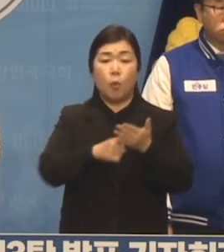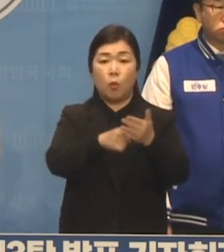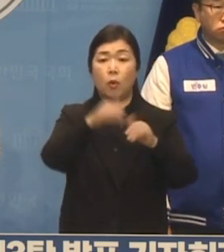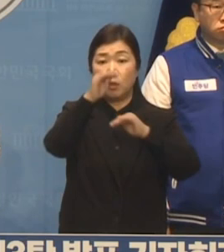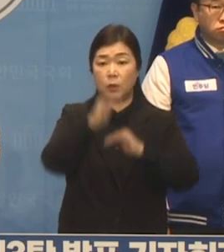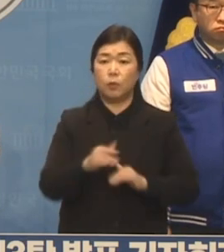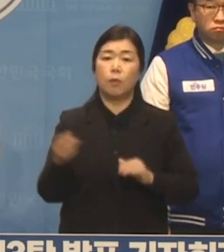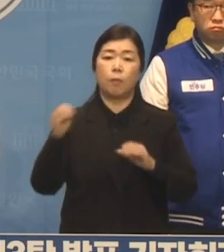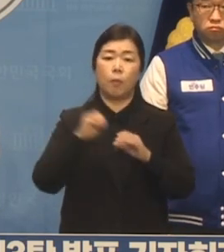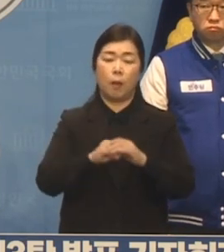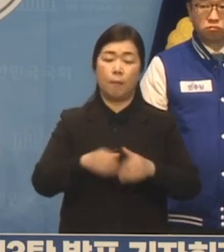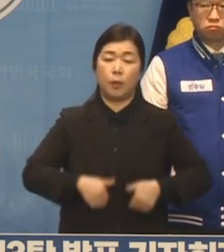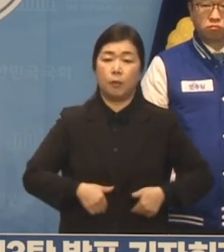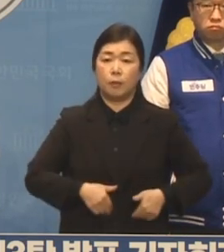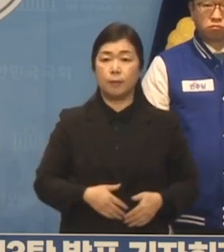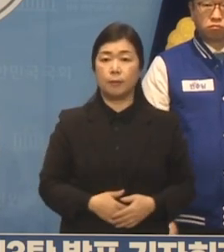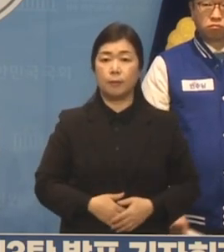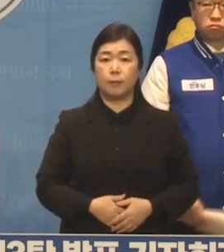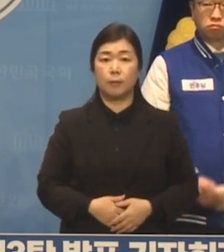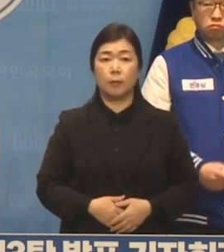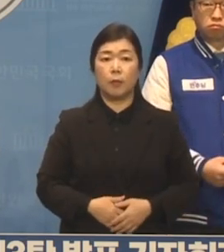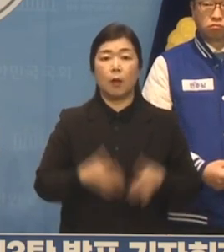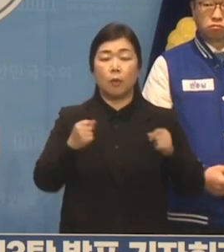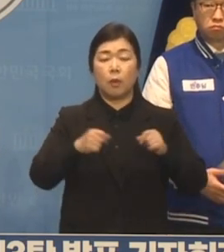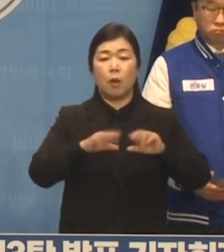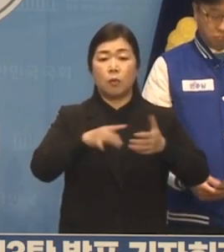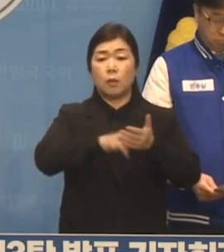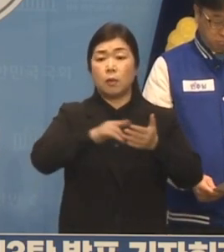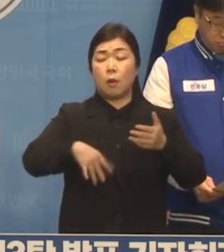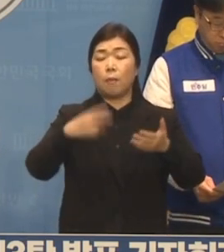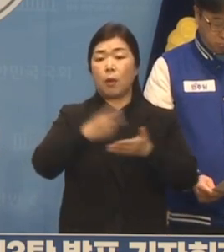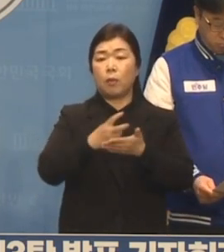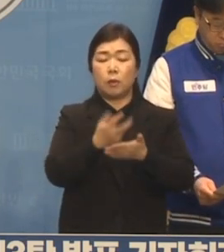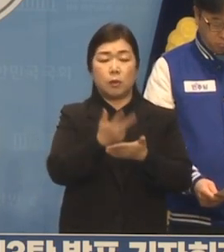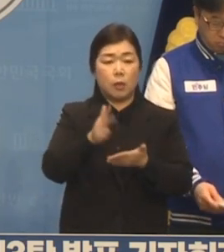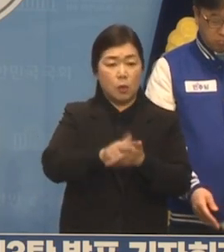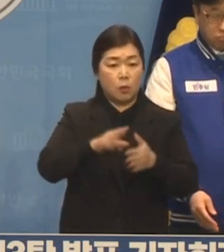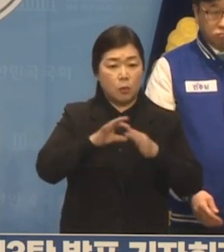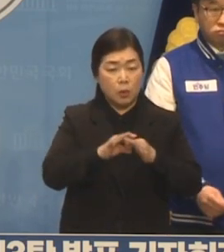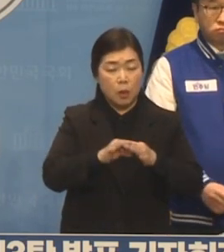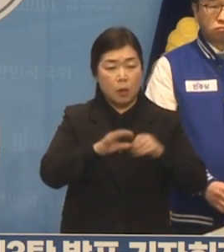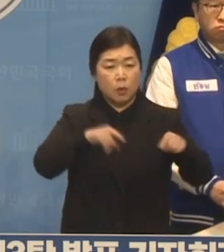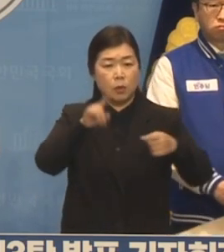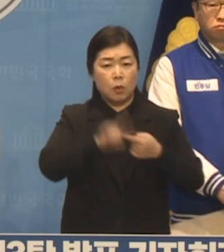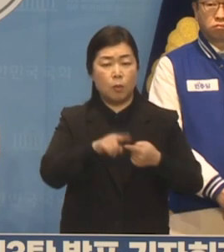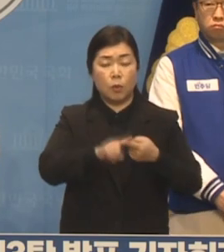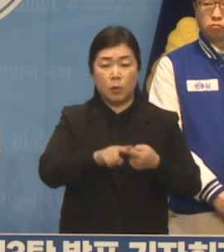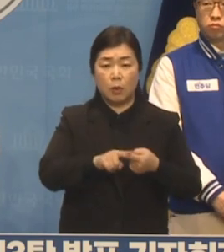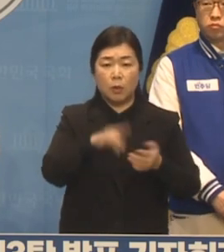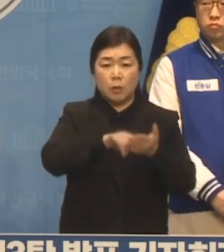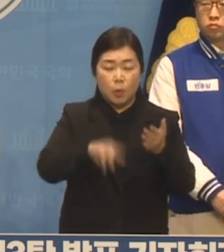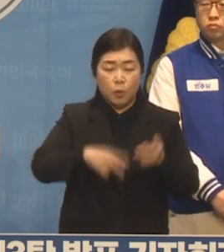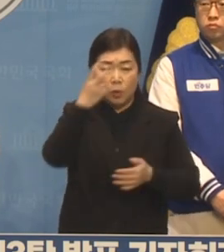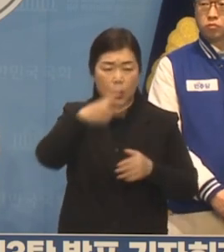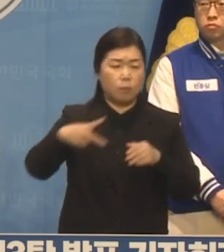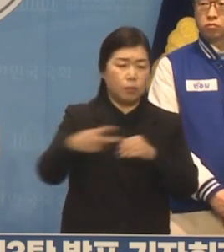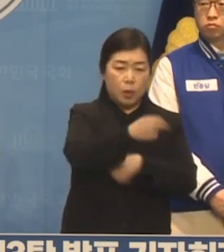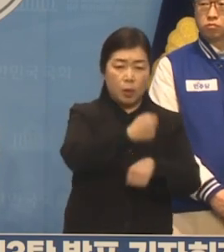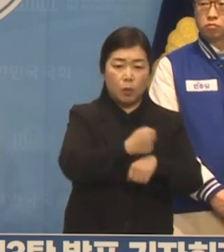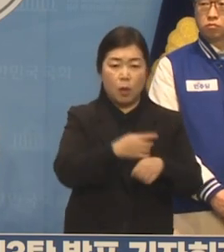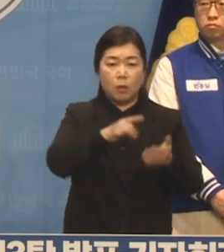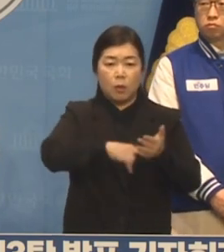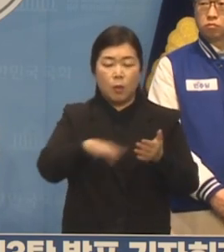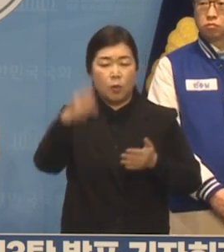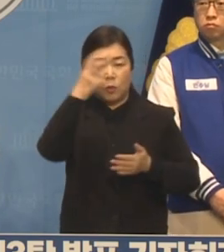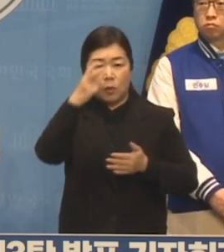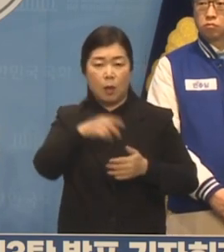등이 포함되어야 할 것입니다. 이러한 국세청법의 제정을 통해 정치적 목적의 세무조사를 근절하고 세무조사권